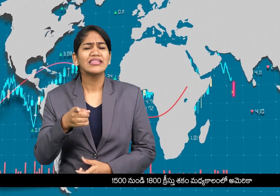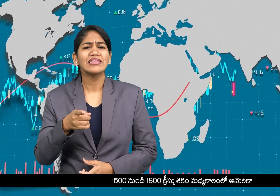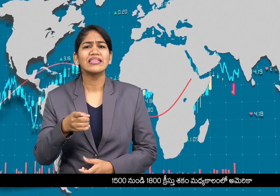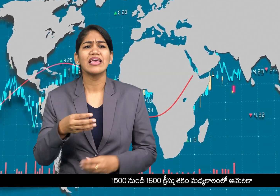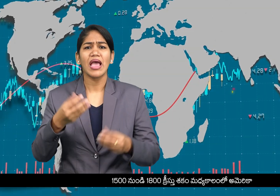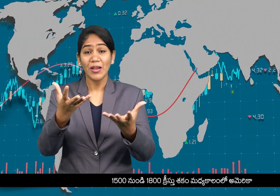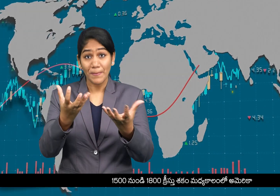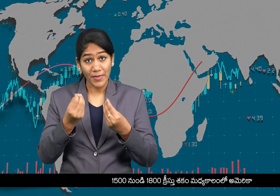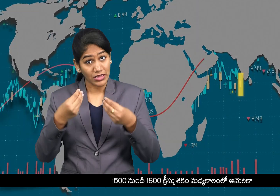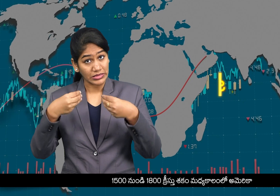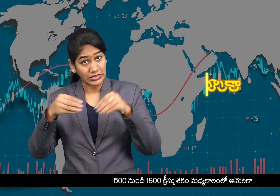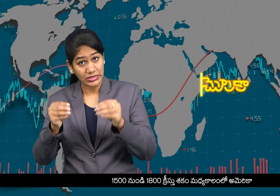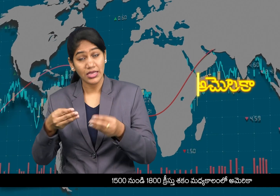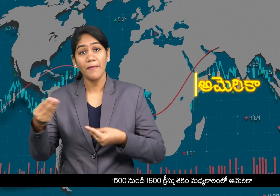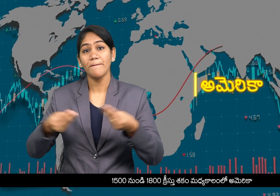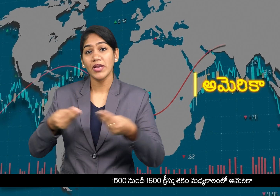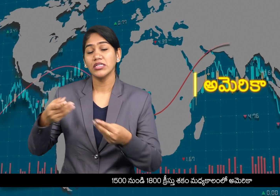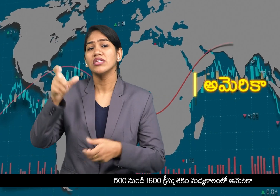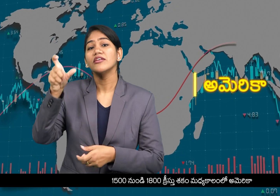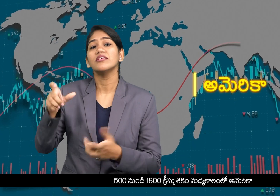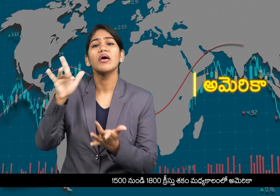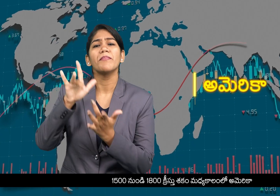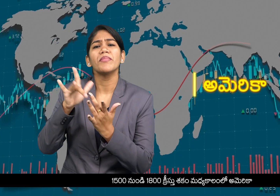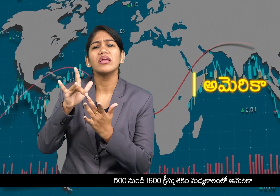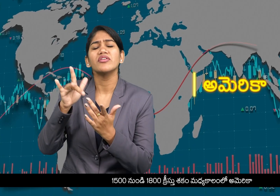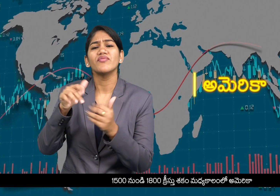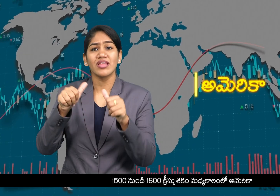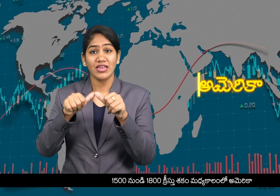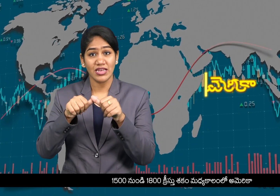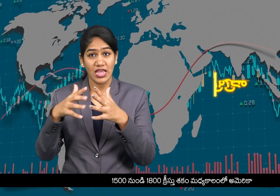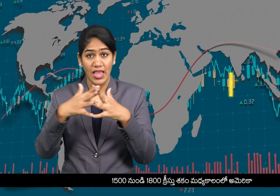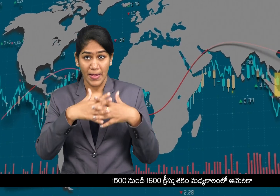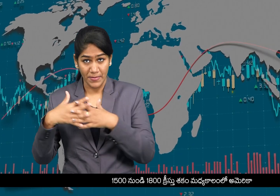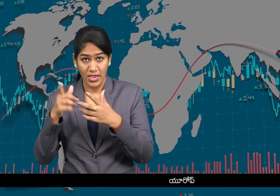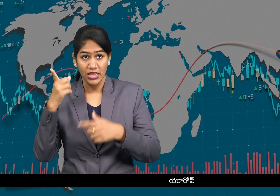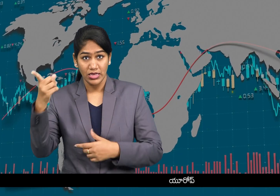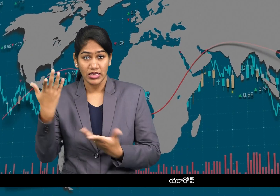(1500 నుండి 1800 క్రీస్తు శకం మధ్యకాలంలో అమెరికా, యూరప్,